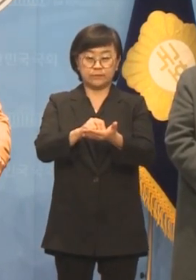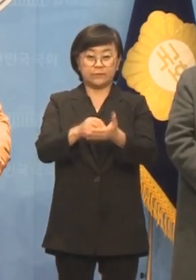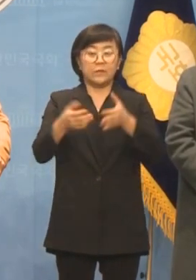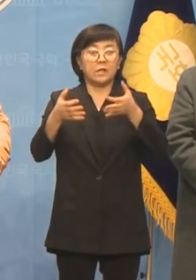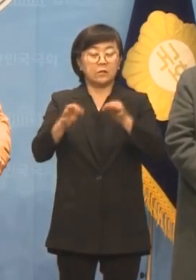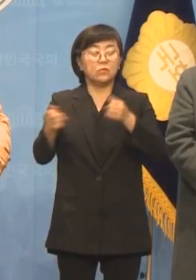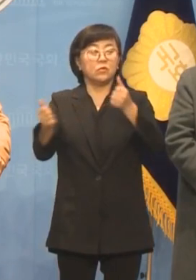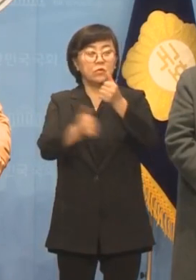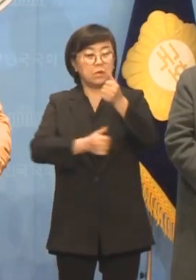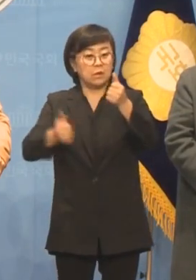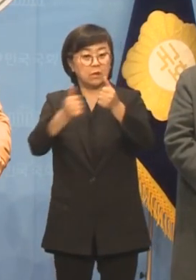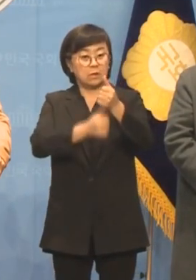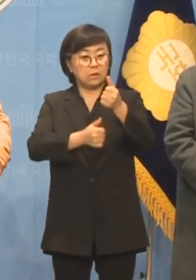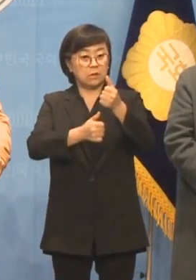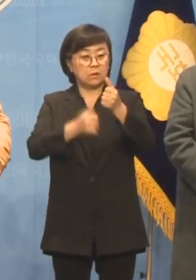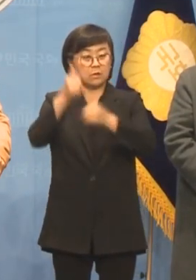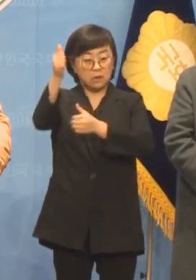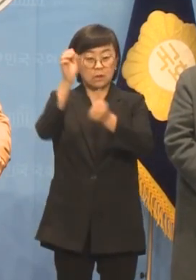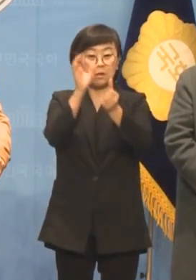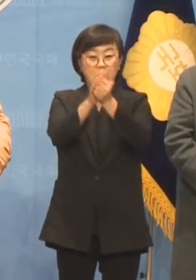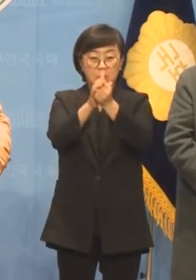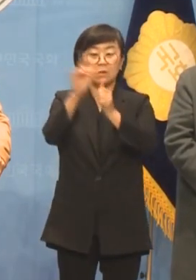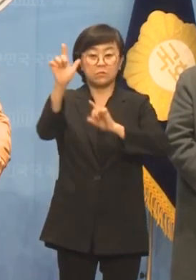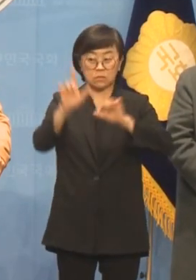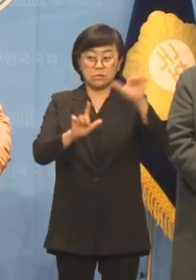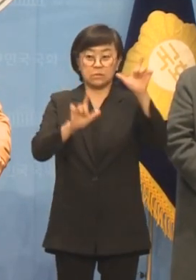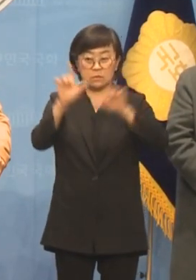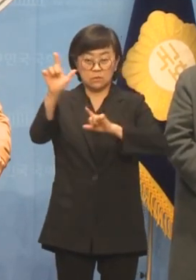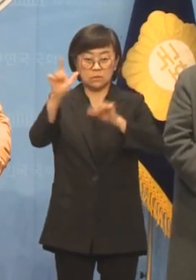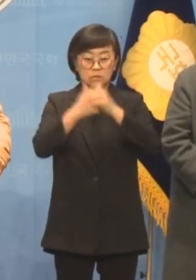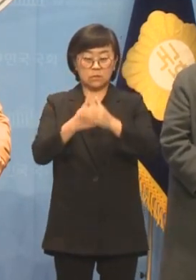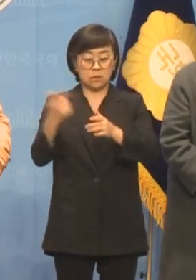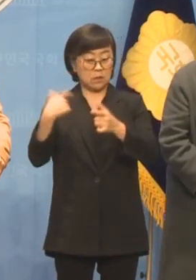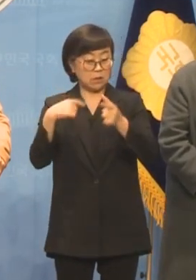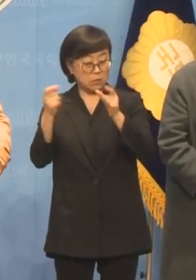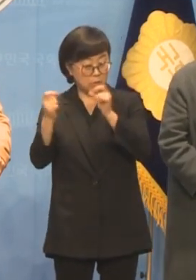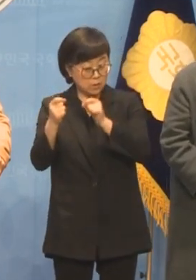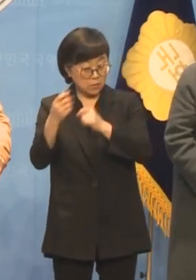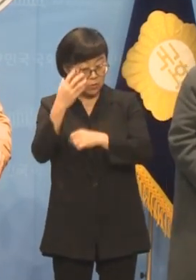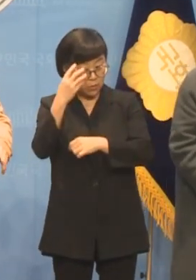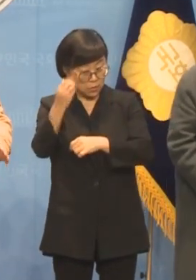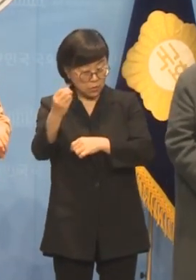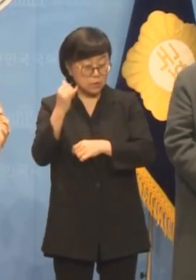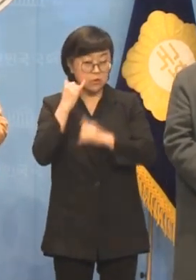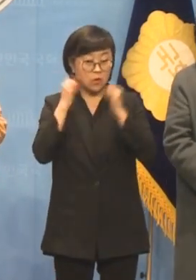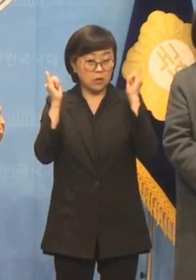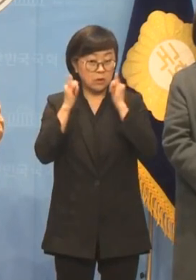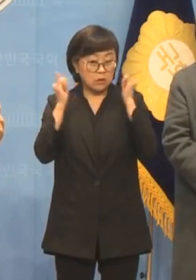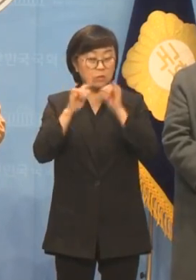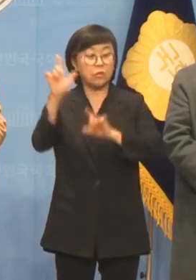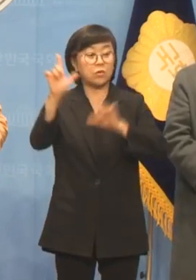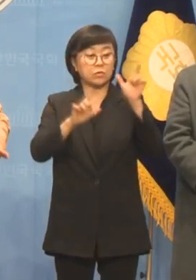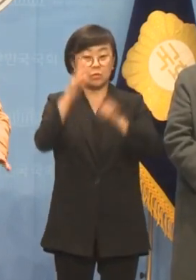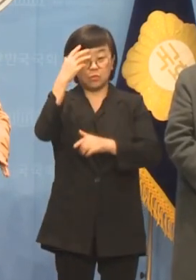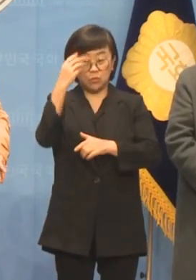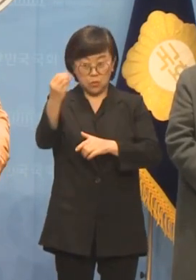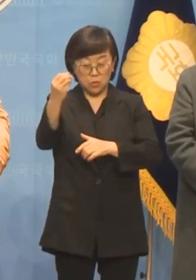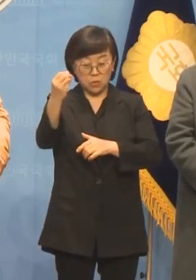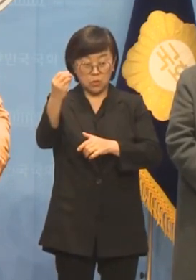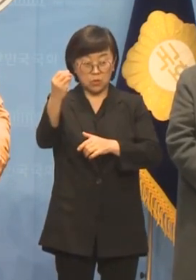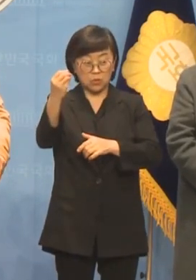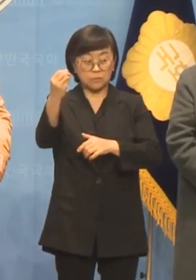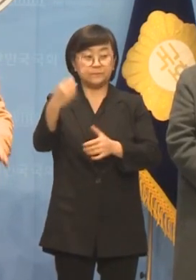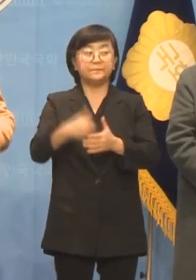금융위원을 임명하는 그 모습을 바로 제 옆에서 전화통화하는 모습을 통해서 제가 목격을